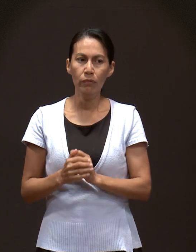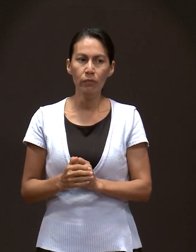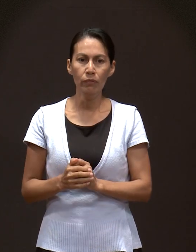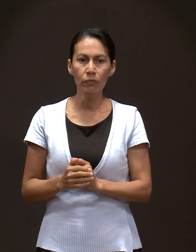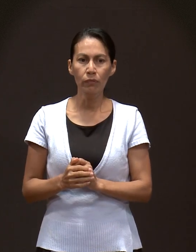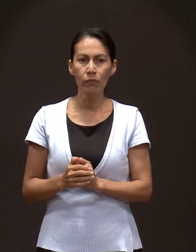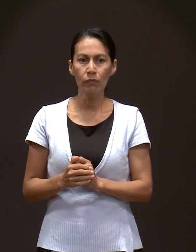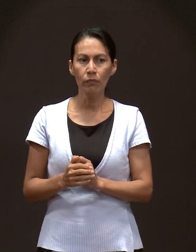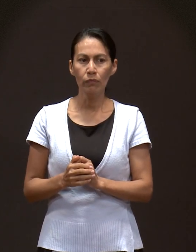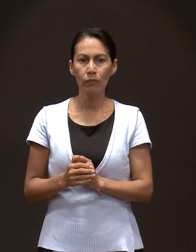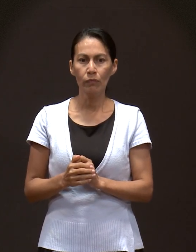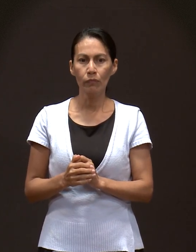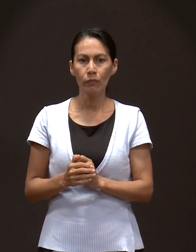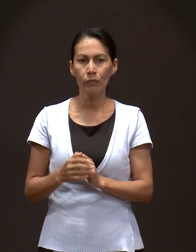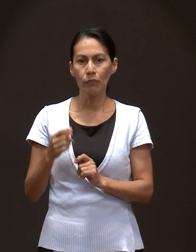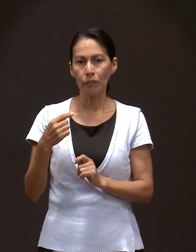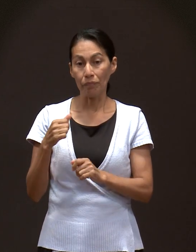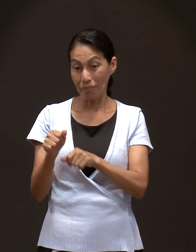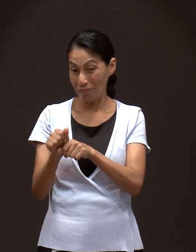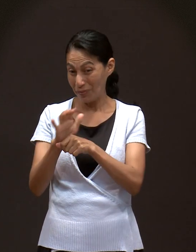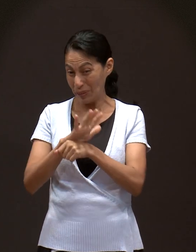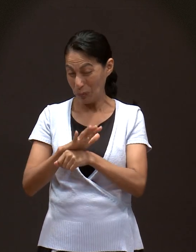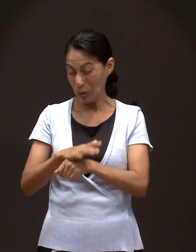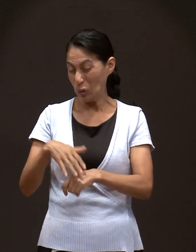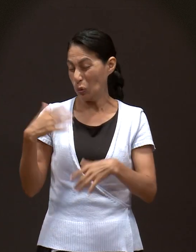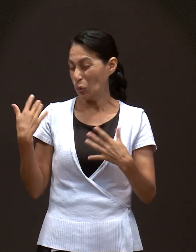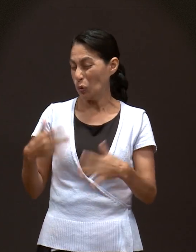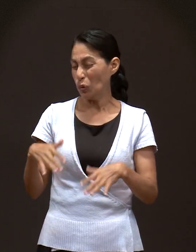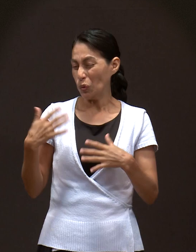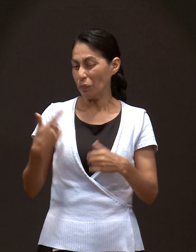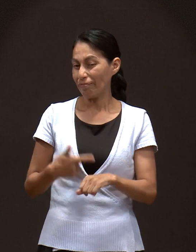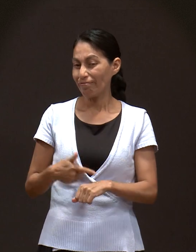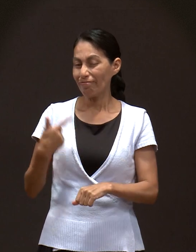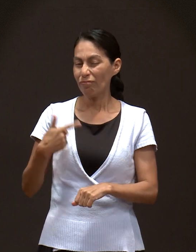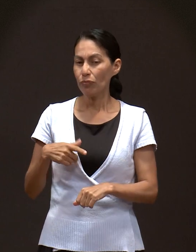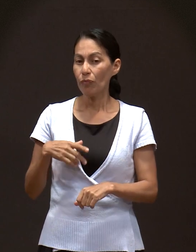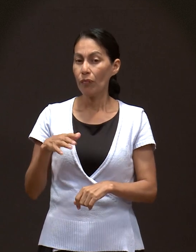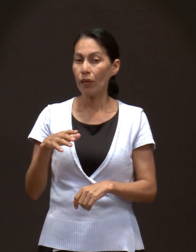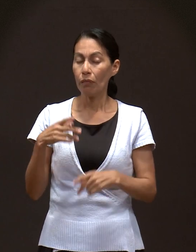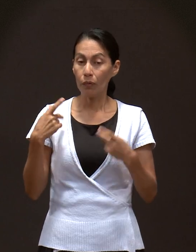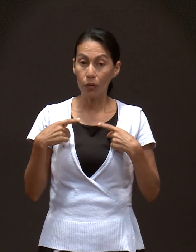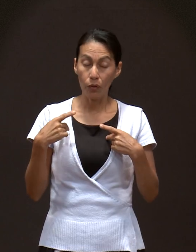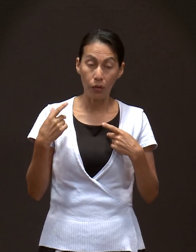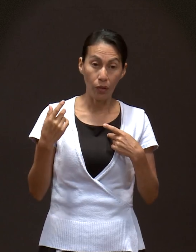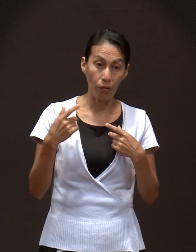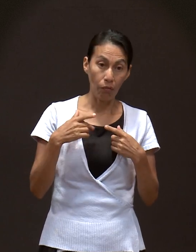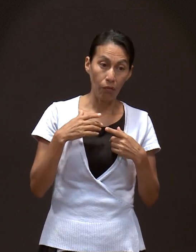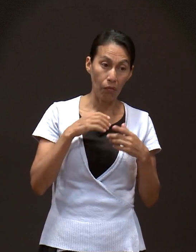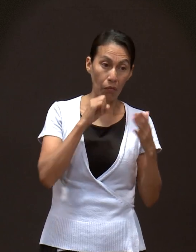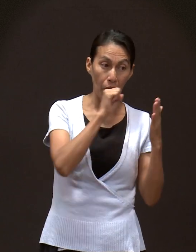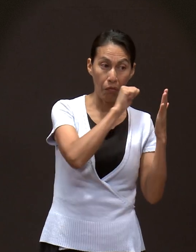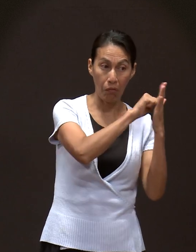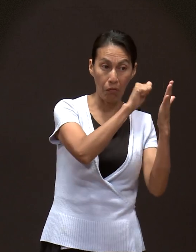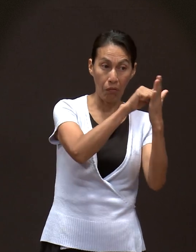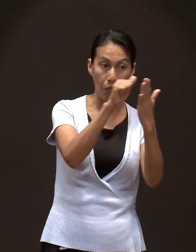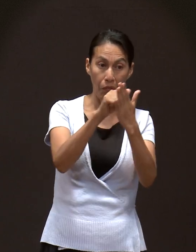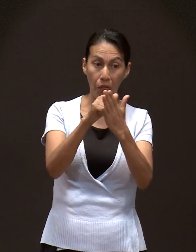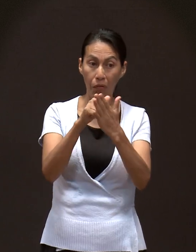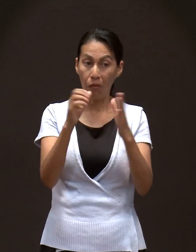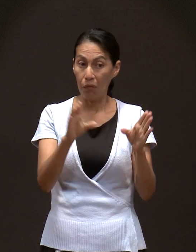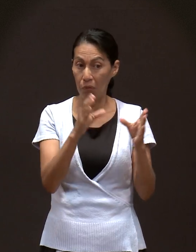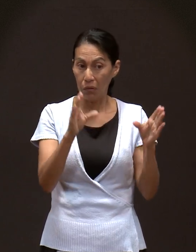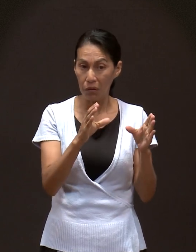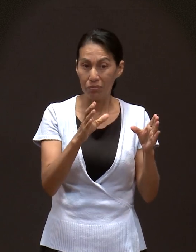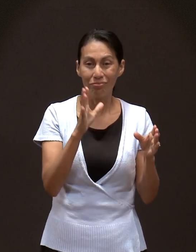diciembre a enero para comenzar mi segundo semestre, estaba la pandemia muy fuerte, nadie pudo ir a colportar. Yo me quedé en mi